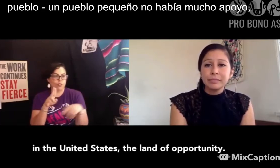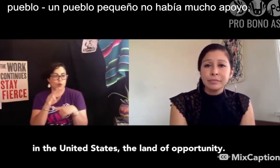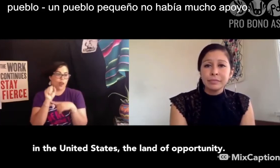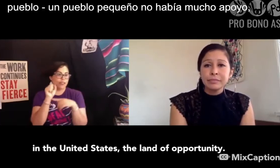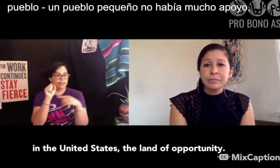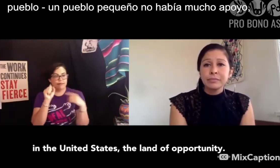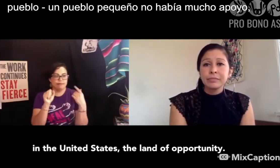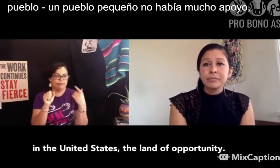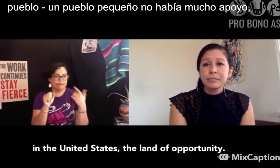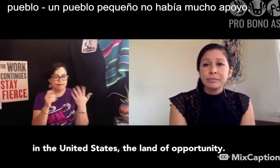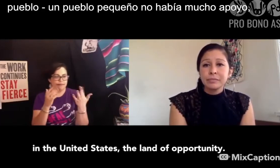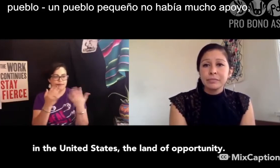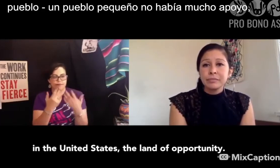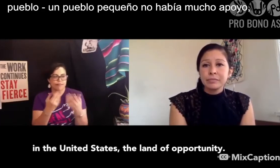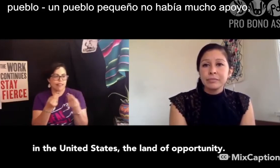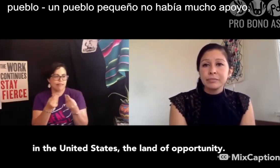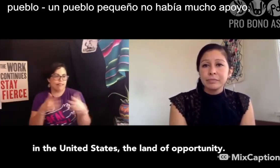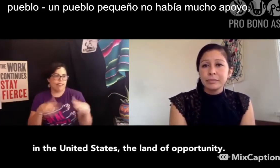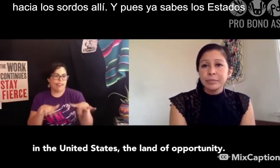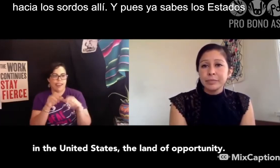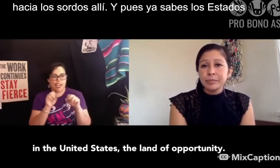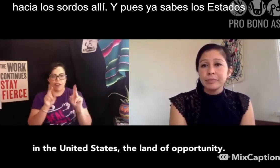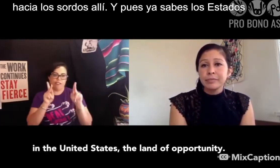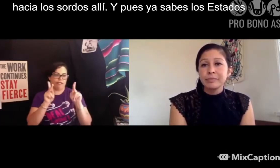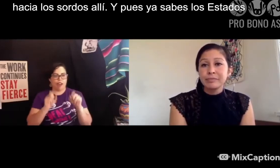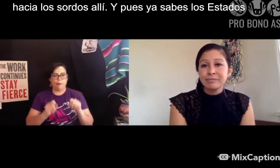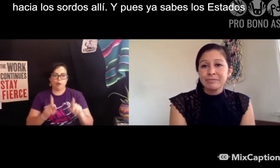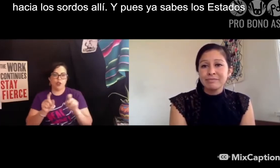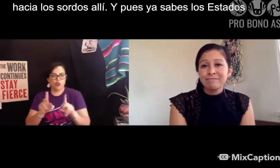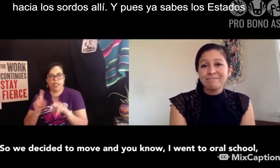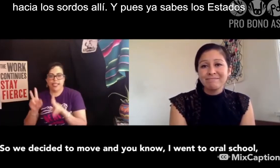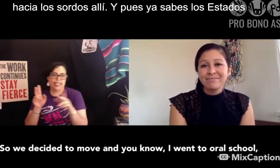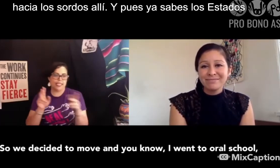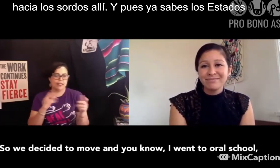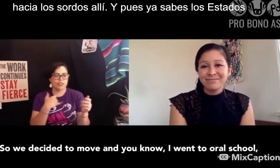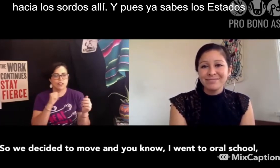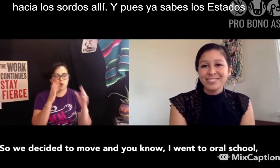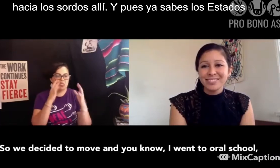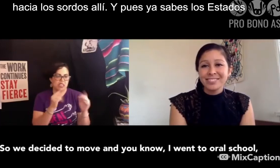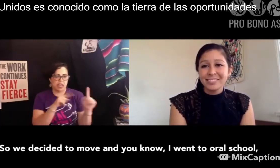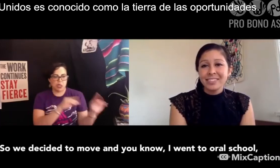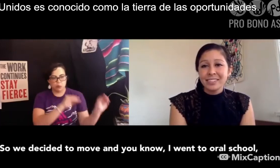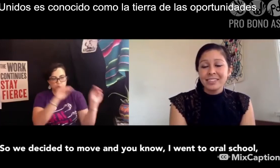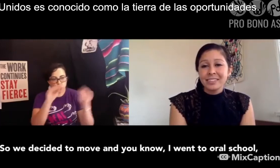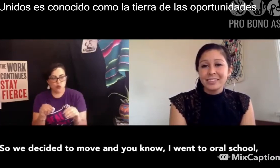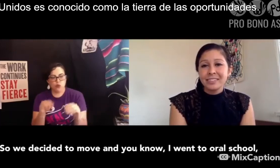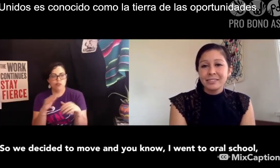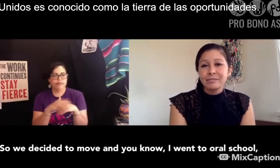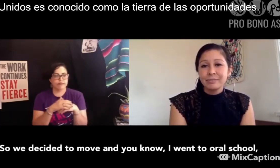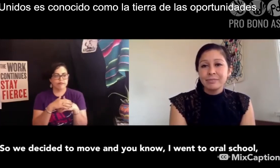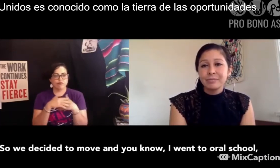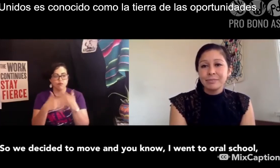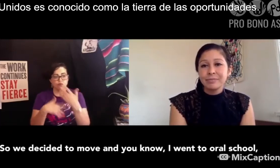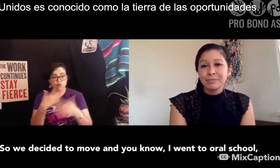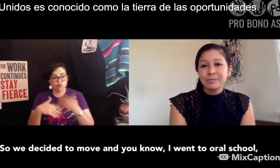pueblo pequeño. No había mucho apoyo hacia los sordos allí. Y pues ya sabes, los Estados Unidos es